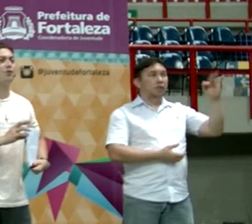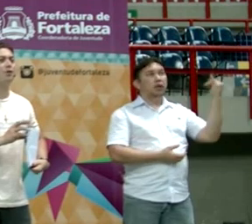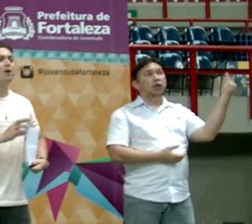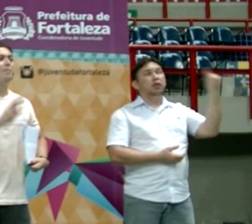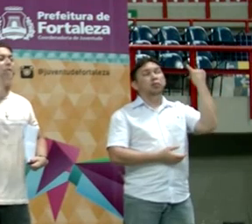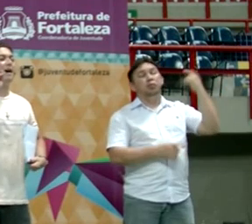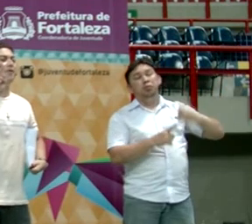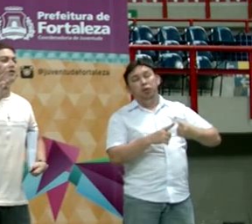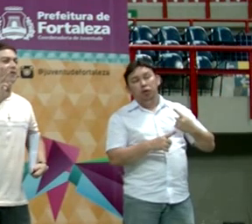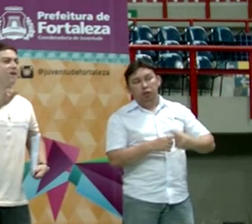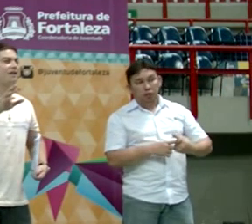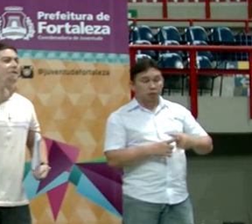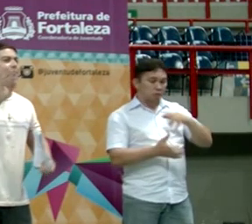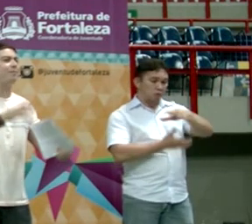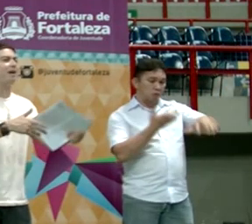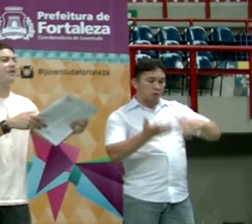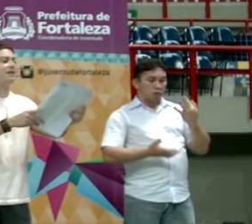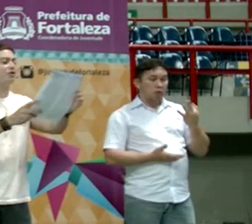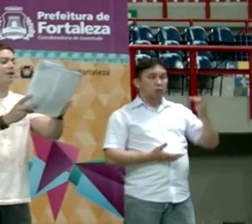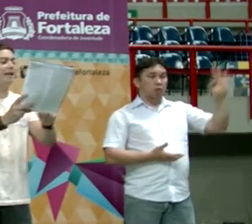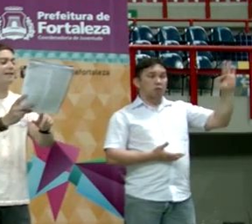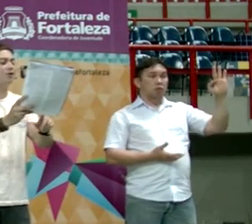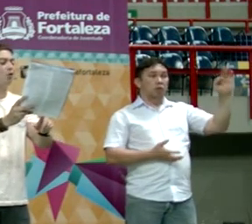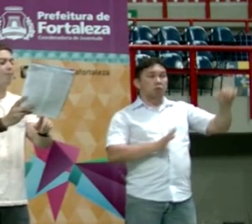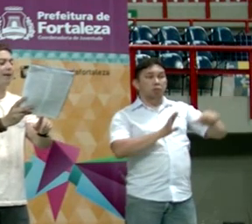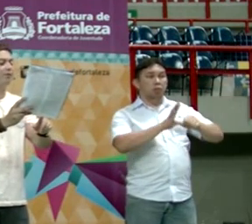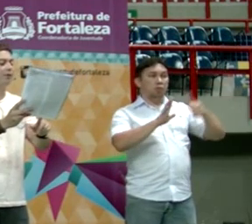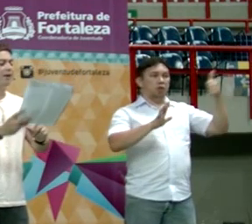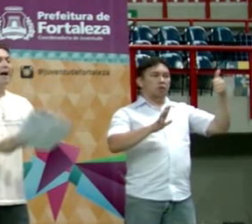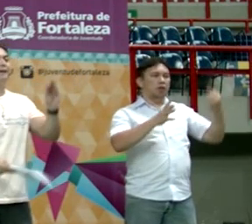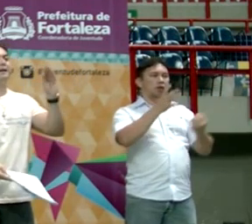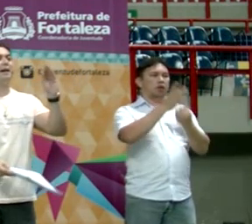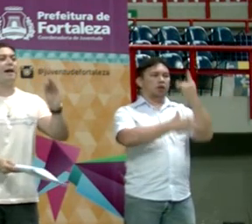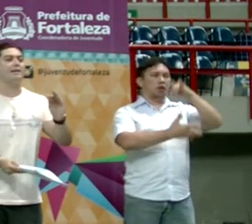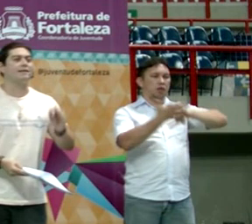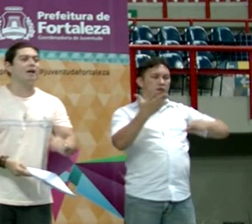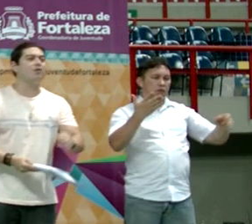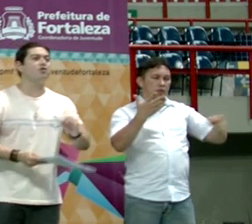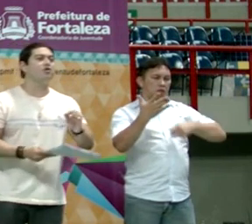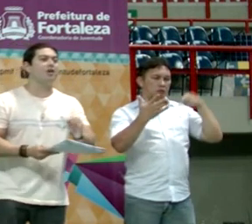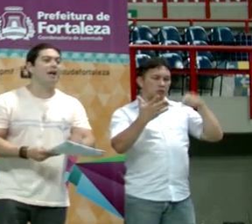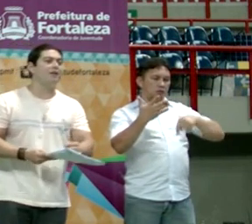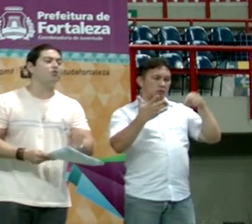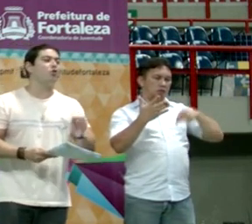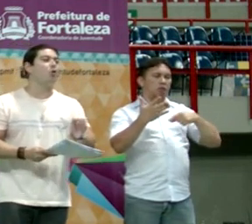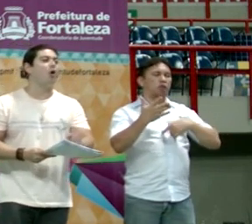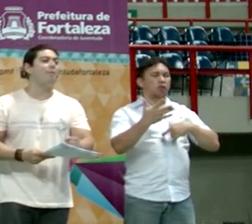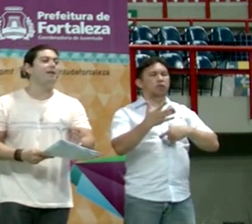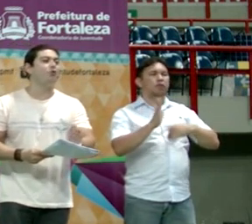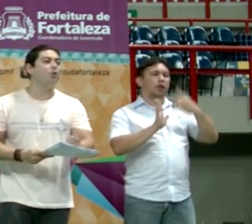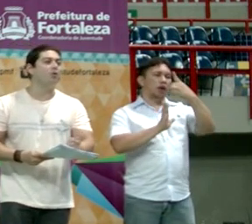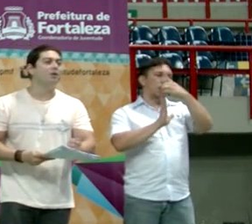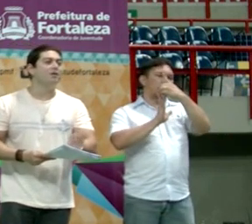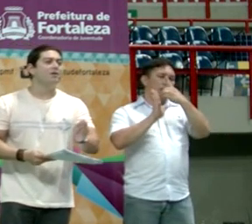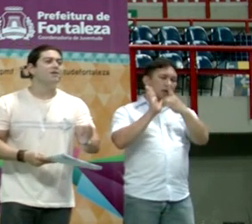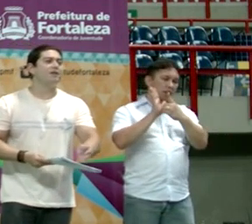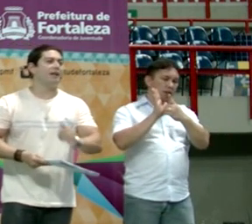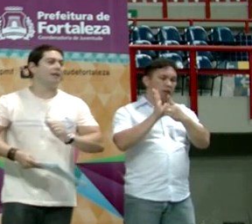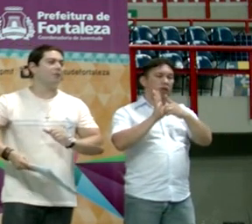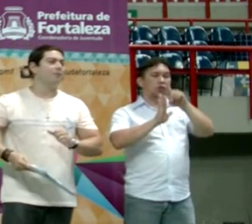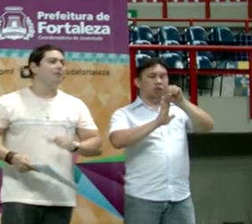importante, professor? Porque a Revolução Francesa é a primeira vez que a gente cria esse documento. A Declaração de Direitos do Homem e